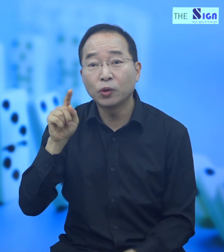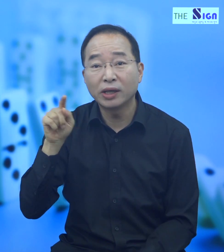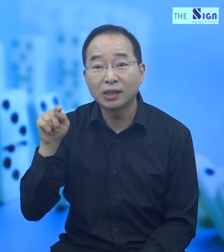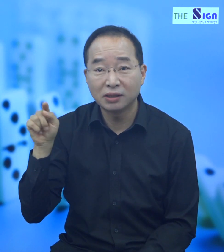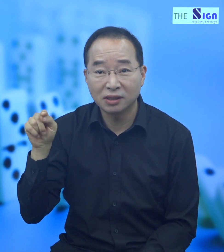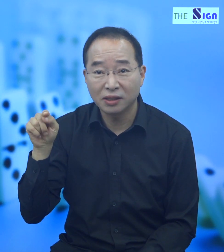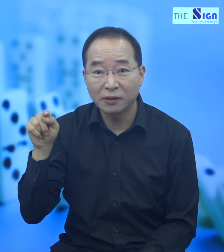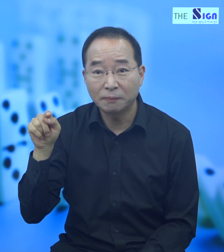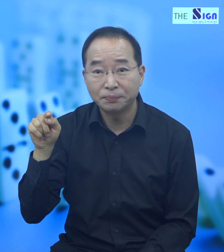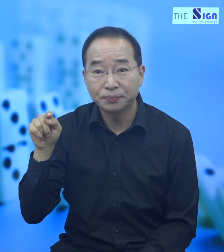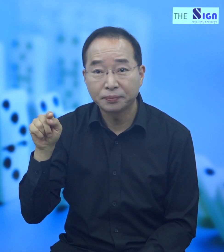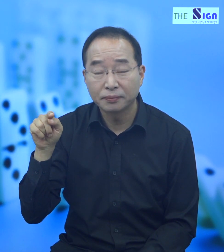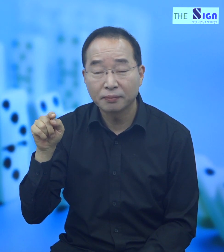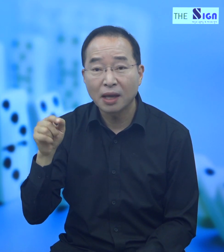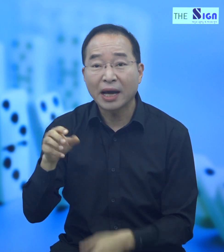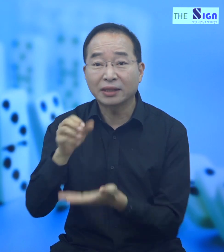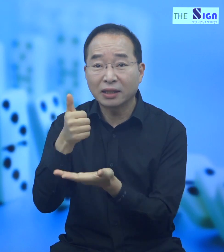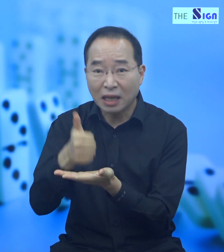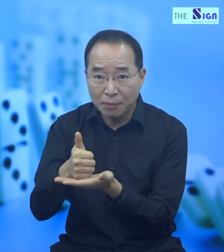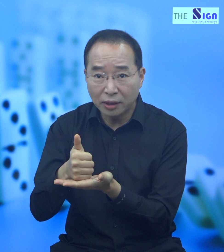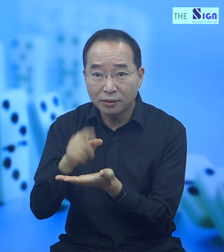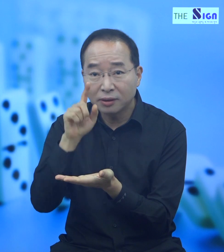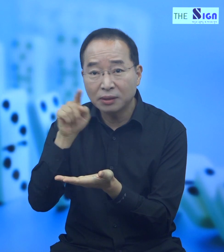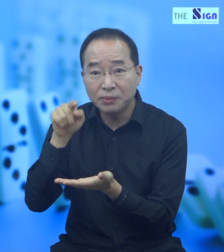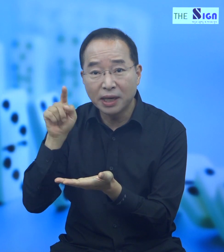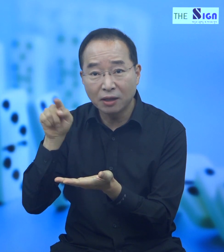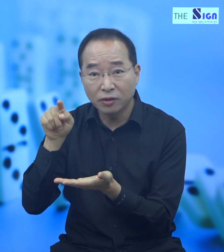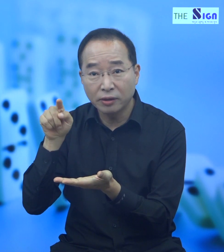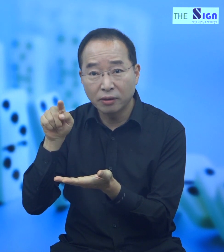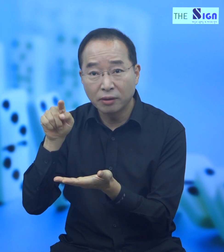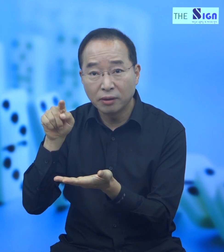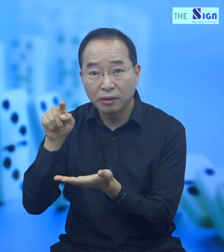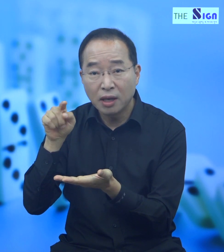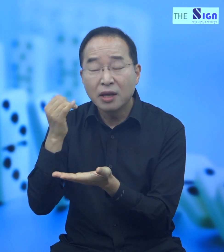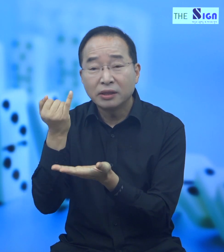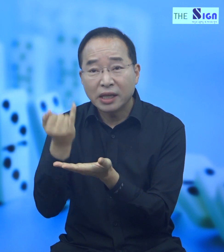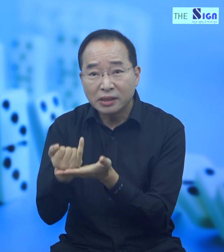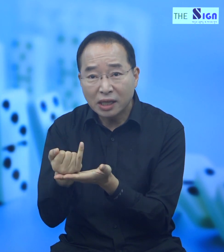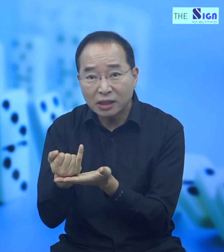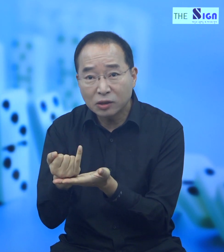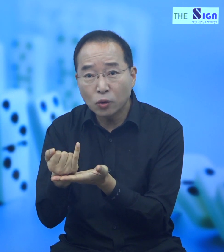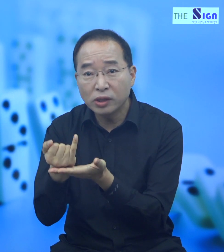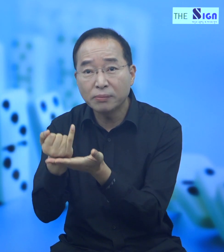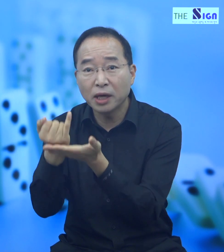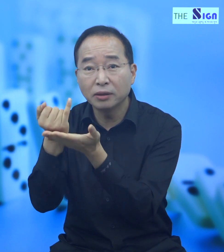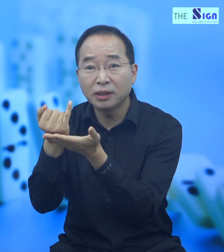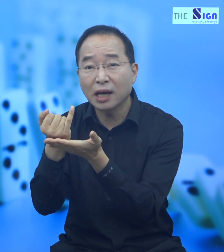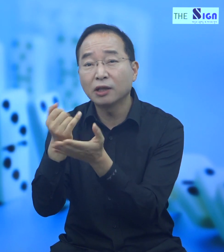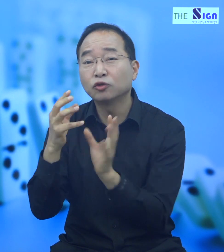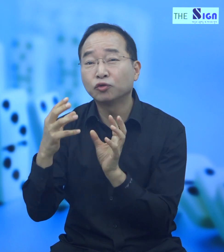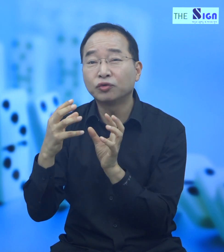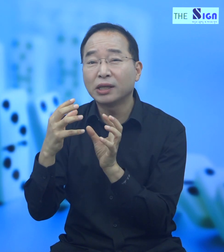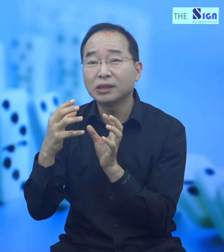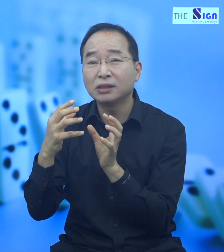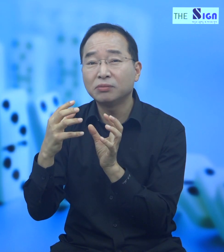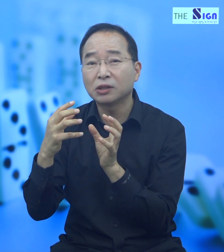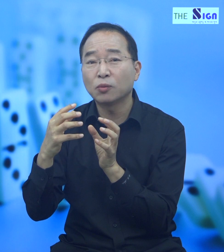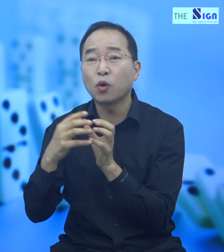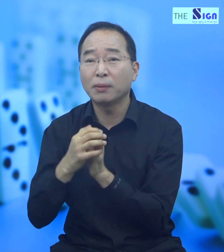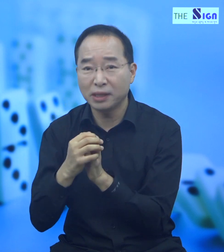존경한다는 뜻이에요. 갖다 대면 님이라는 거예요. 된 상태에서 올리면 약간 두 가지 의미가 좀 포함되어